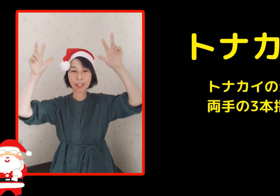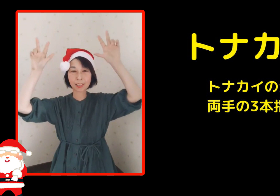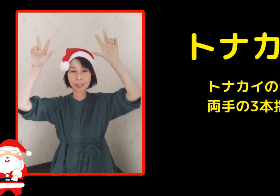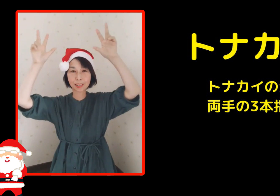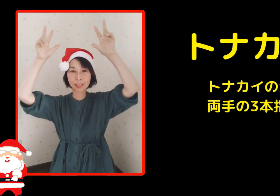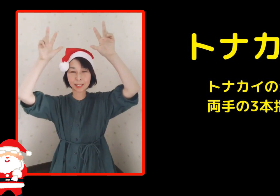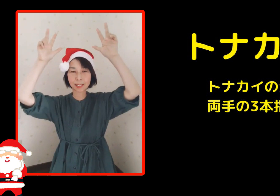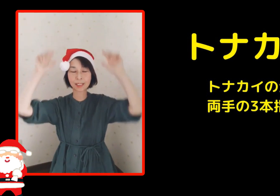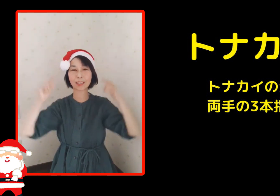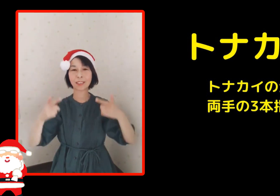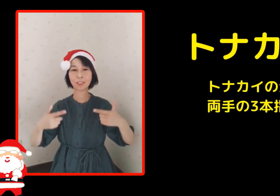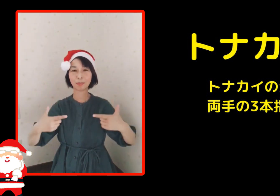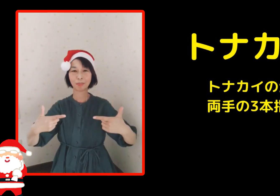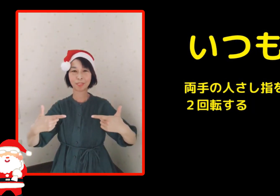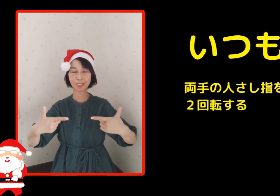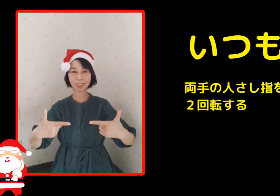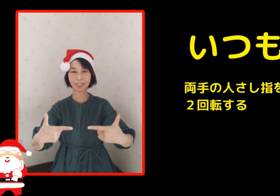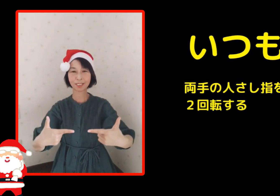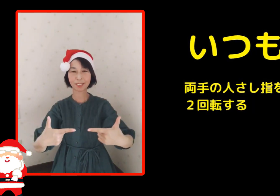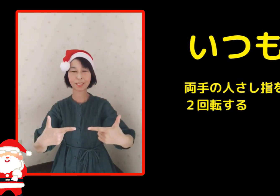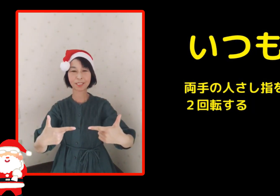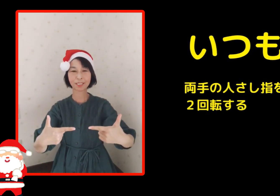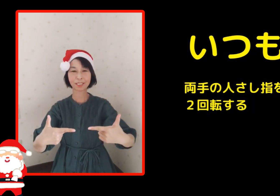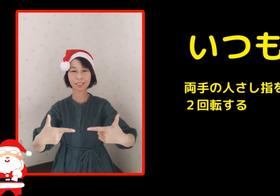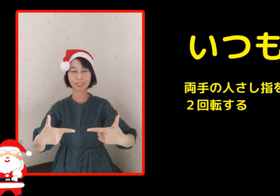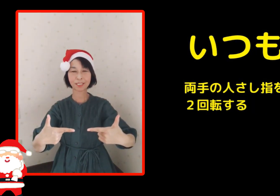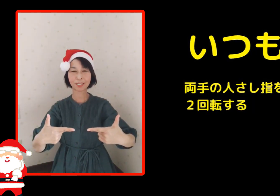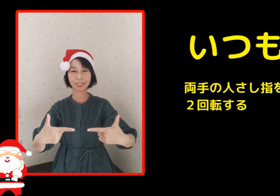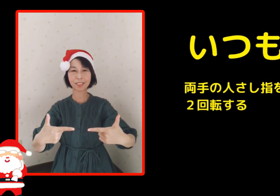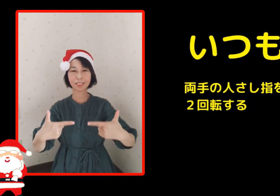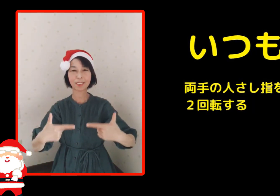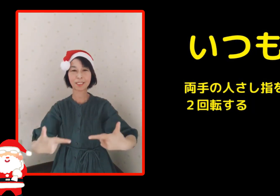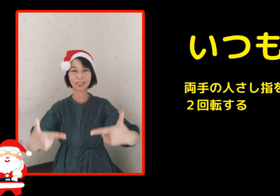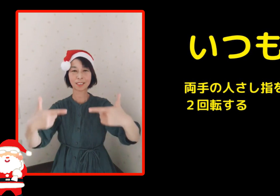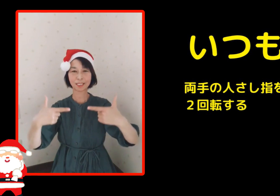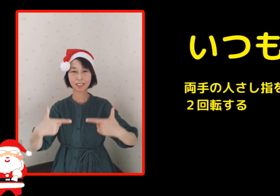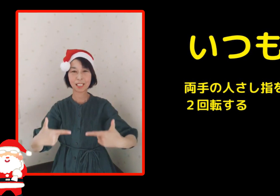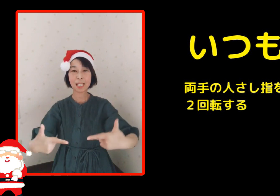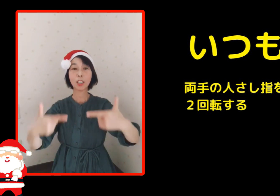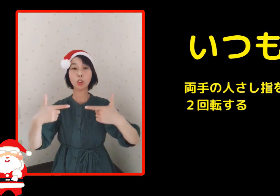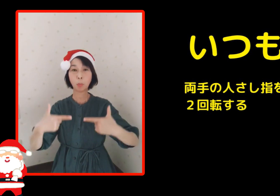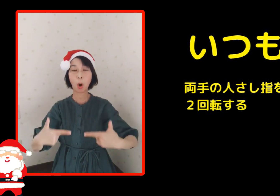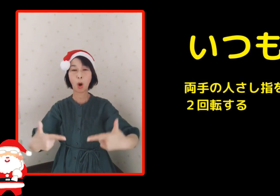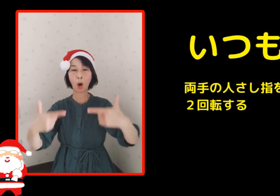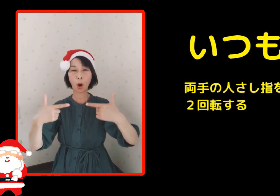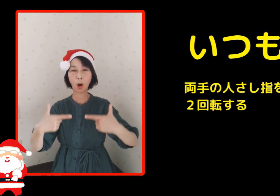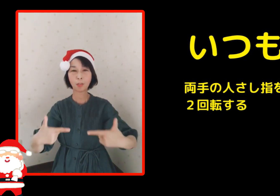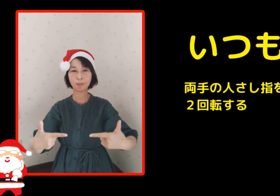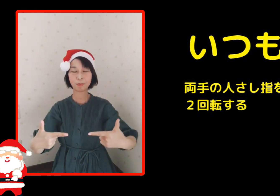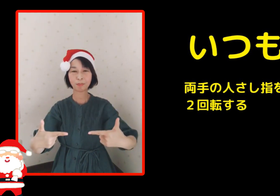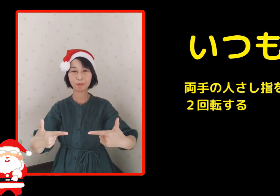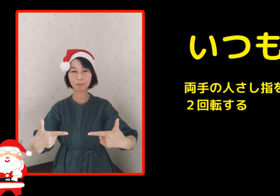から上の方に上げていきます。いつもという手話は両手の人差し指を向かい合わせ